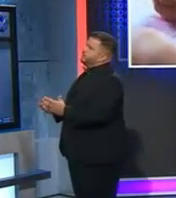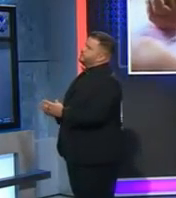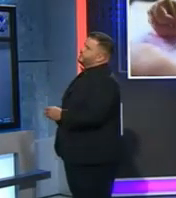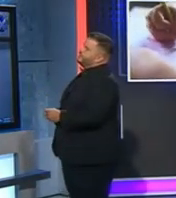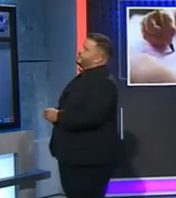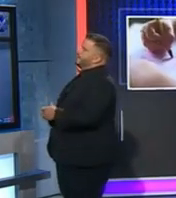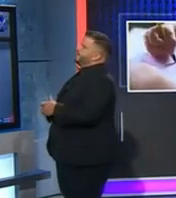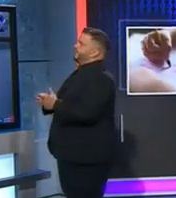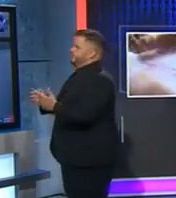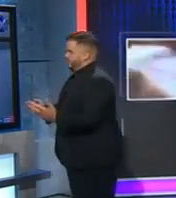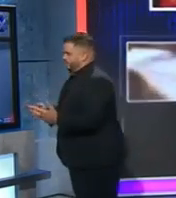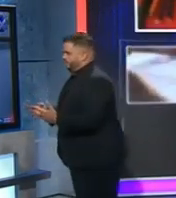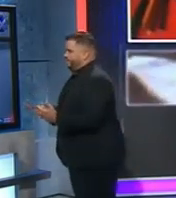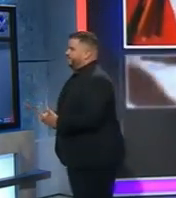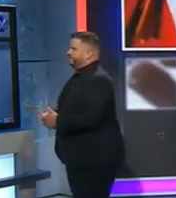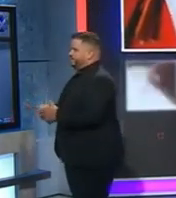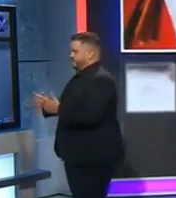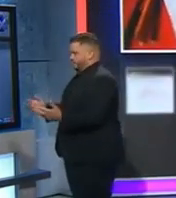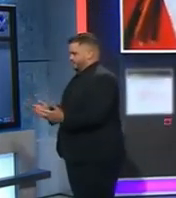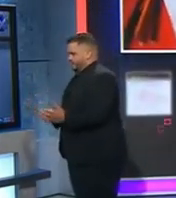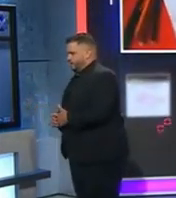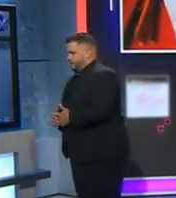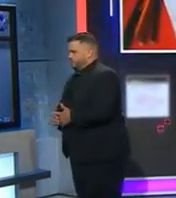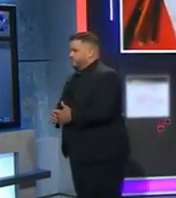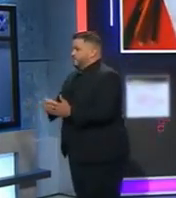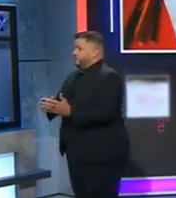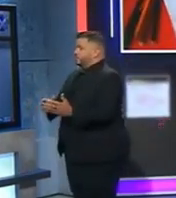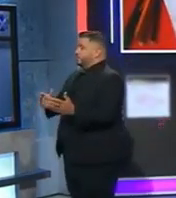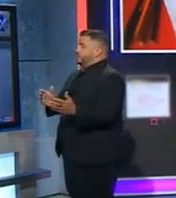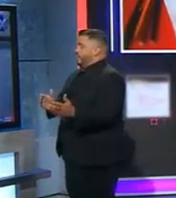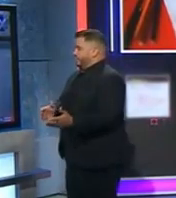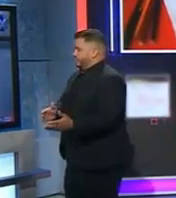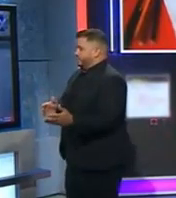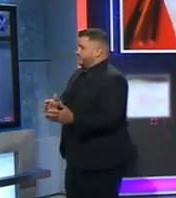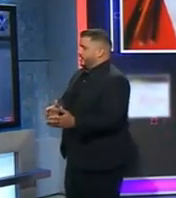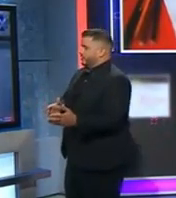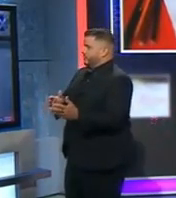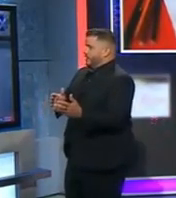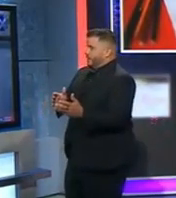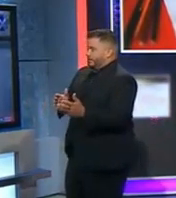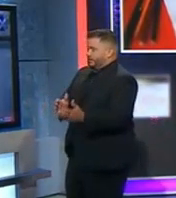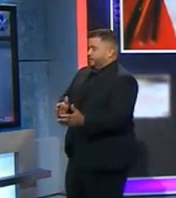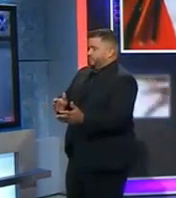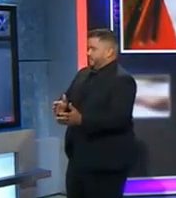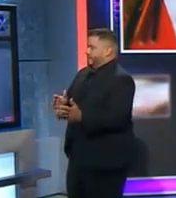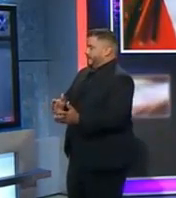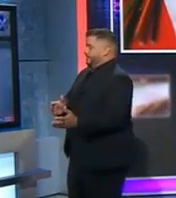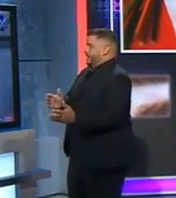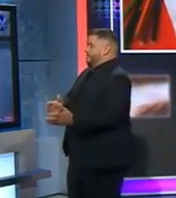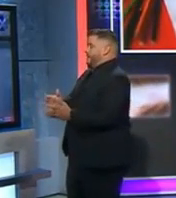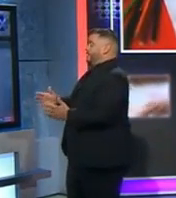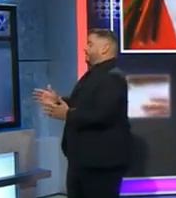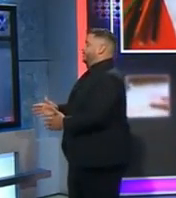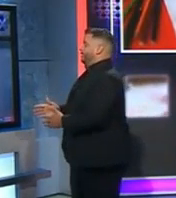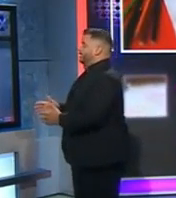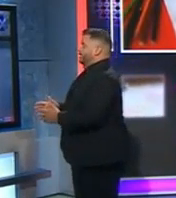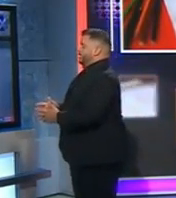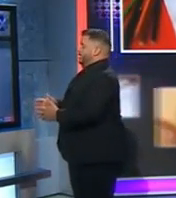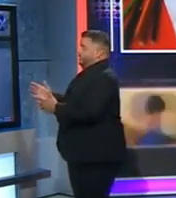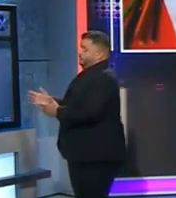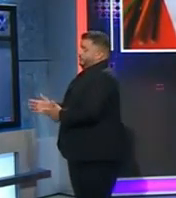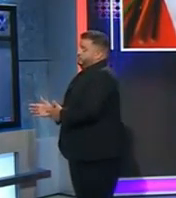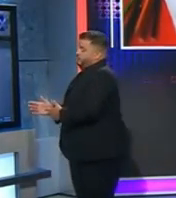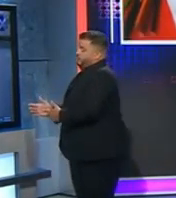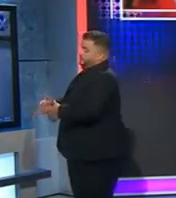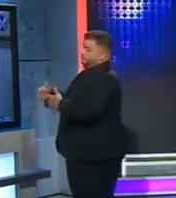usted ha dicho es que fue una demanda frívola y unas demandas frívolas. Sin embargo, los tribunales le dieron la razón a estas demandantes en varias ocasiones